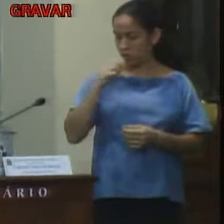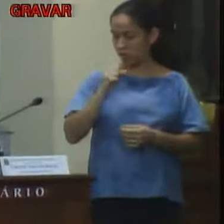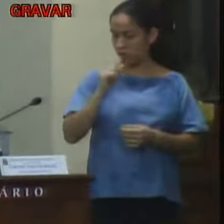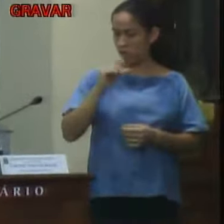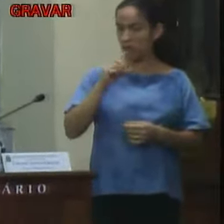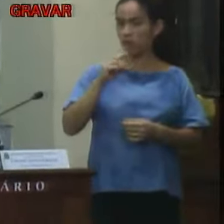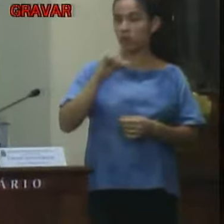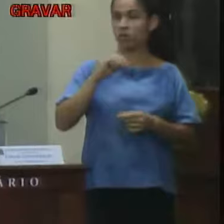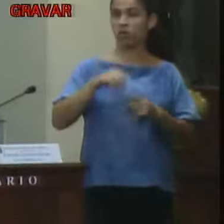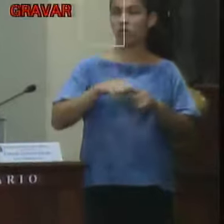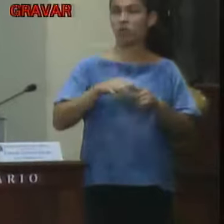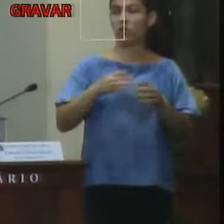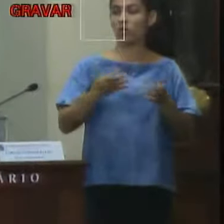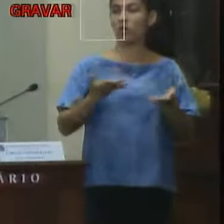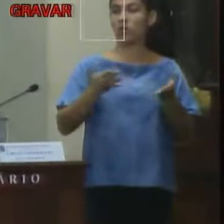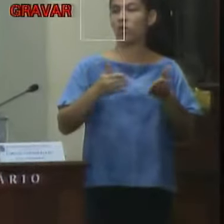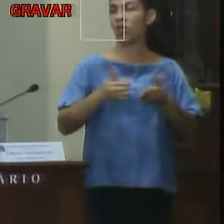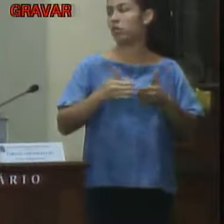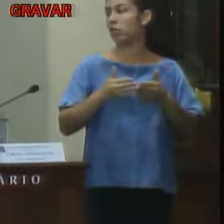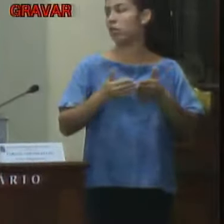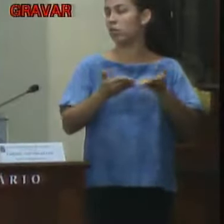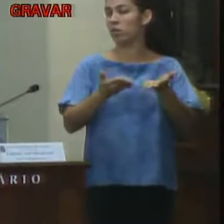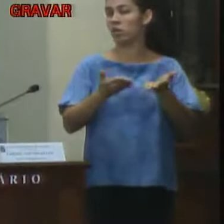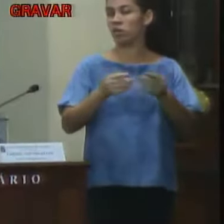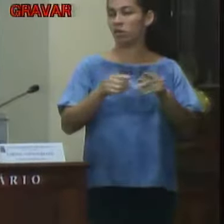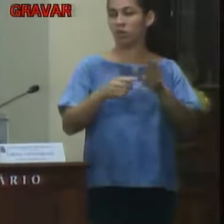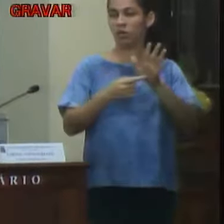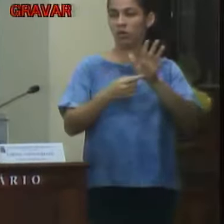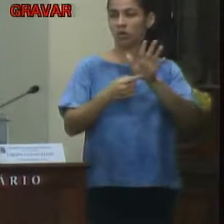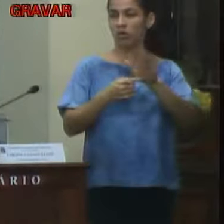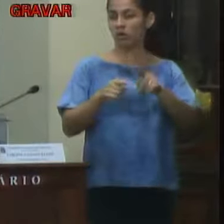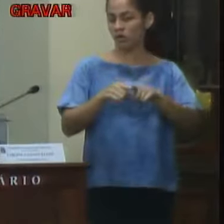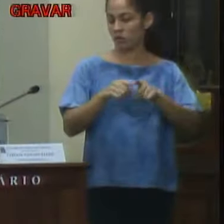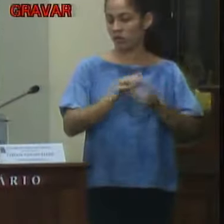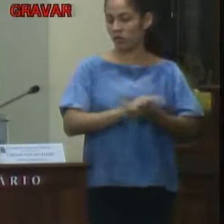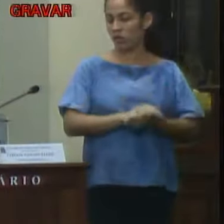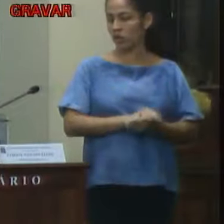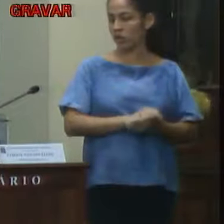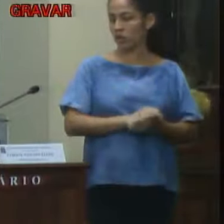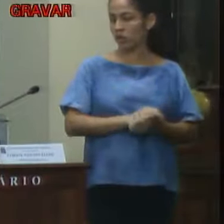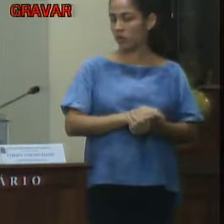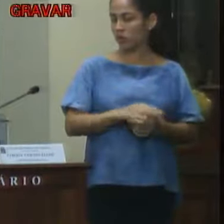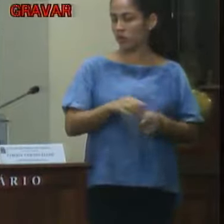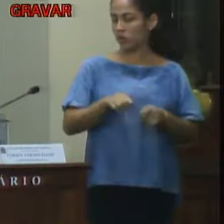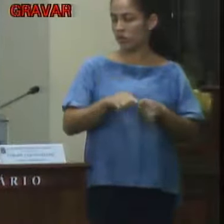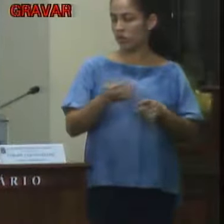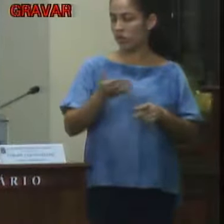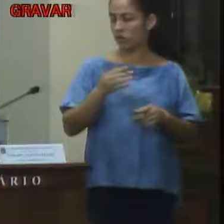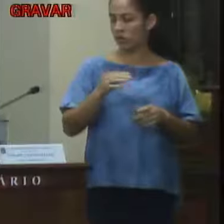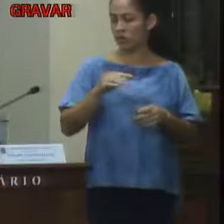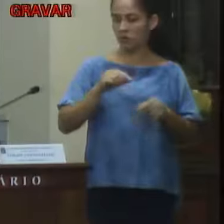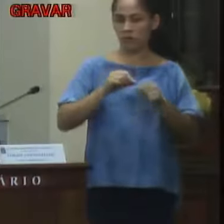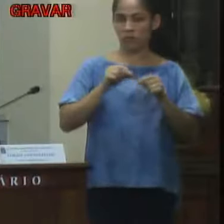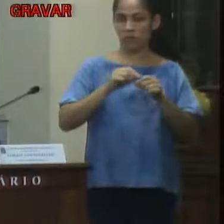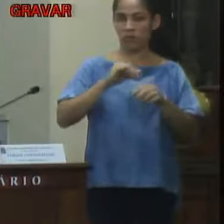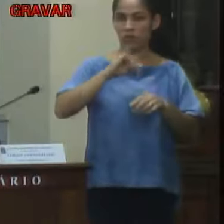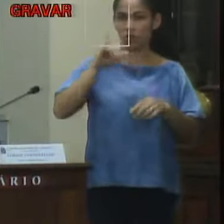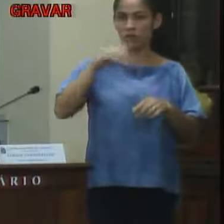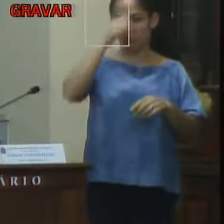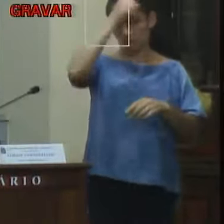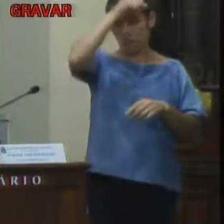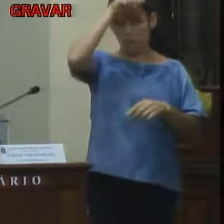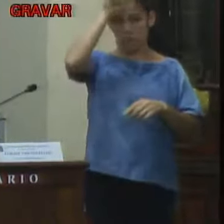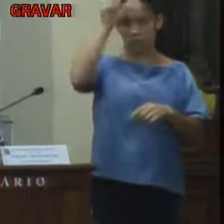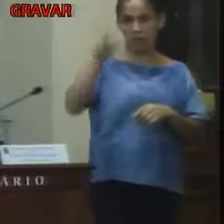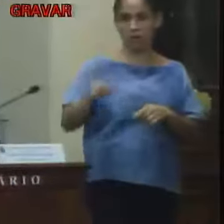Rogério Furtado da Graça, vem à presença de Vossa Excelência, na forma regimental, com o objetivo de solicitar as providências do excelentíssimo senhor prefeito municipal